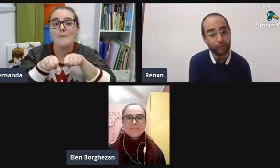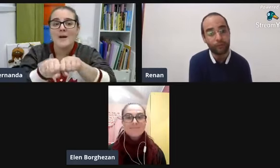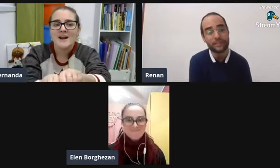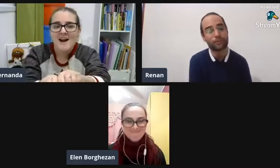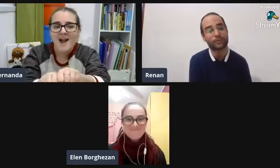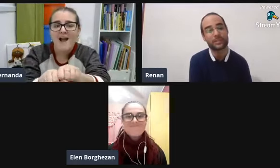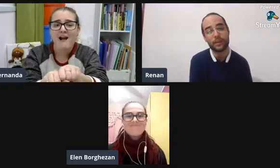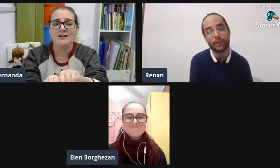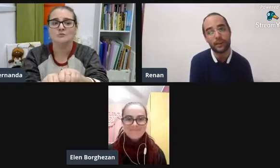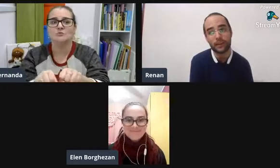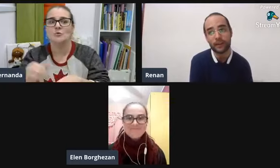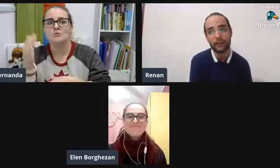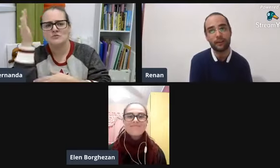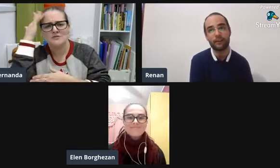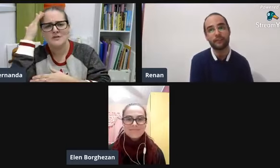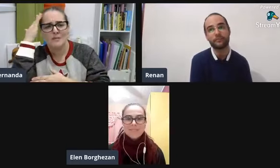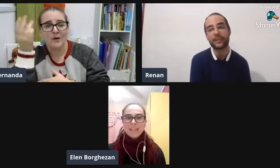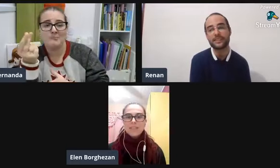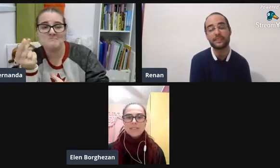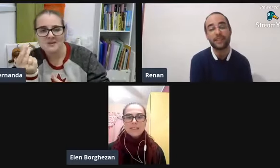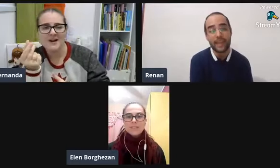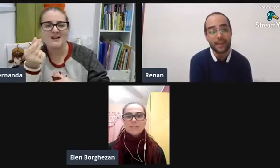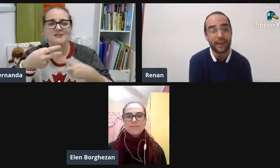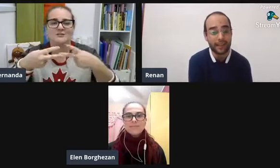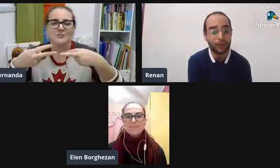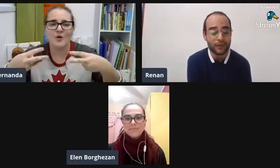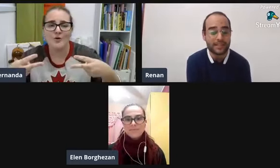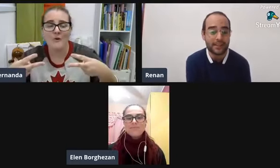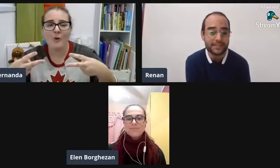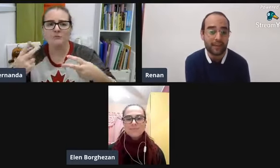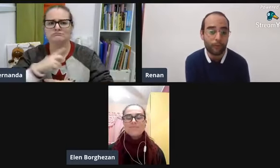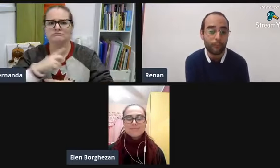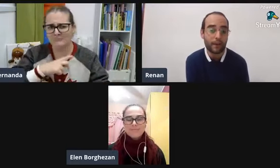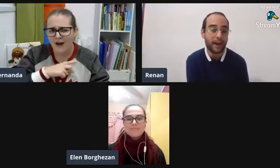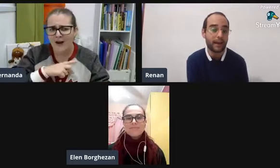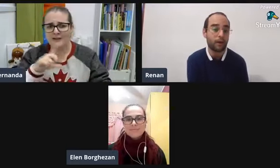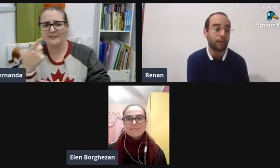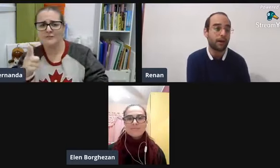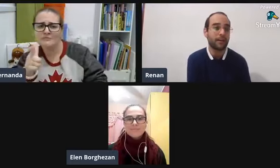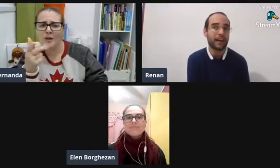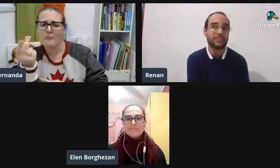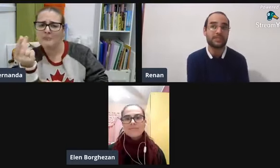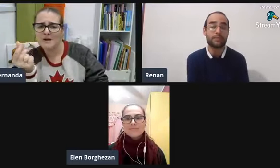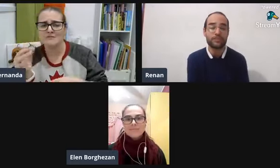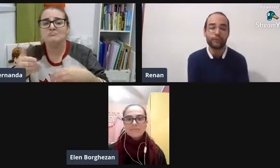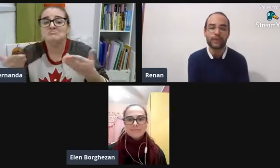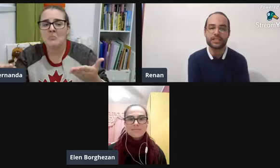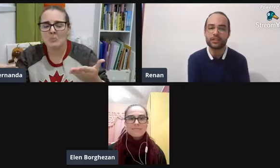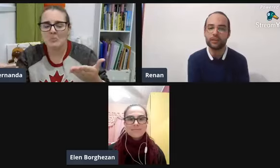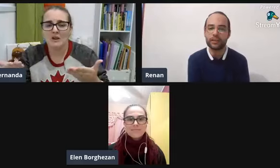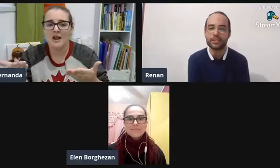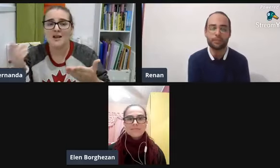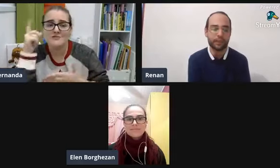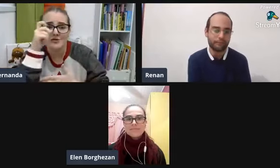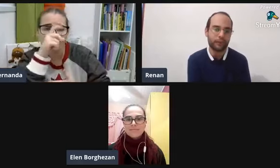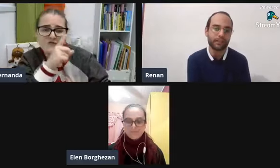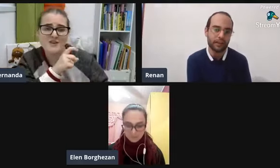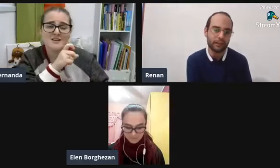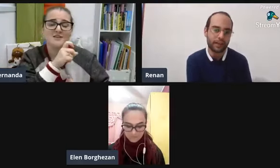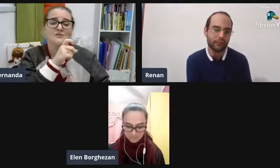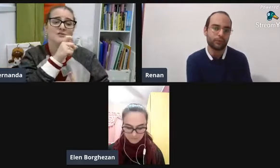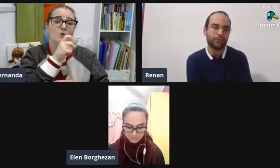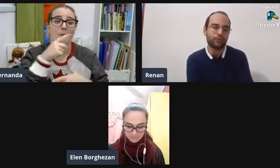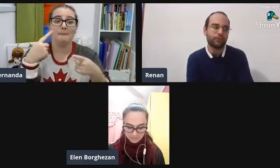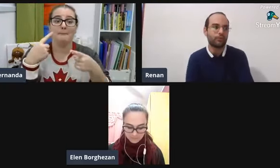preço de alguma coisa, ou saber né, se tem aquela coisa que eles querem comprar. Às vezes é uma dificuldade tão grande pela